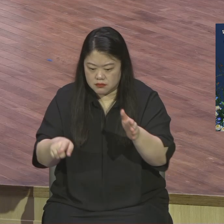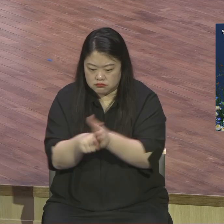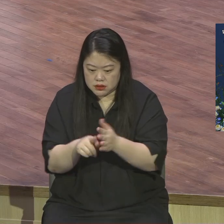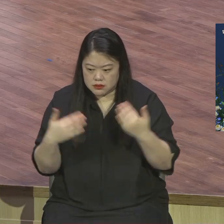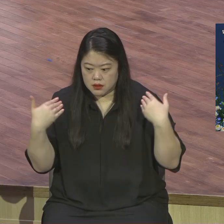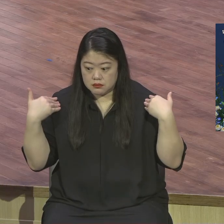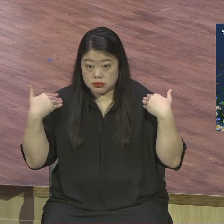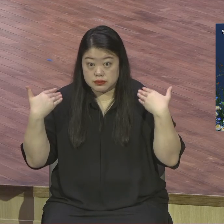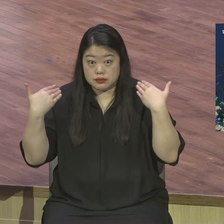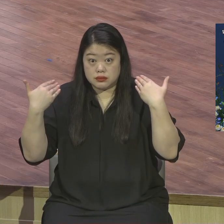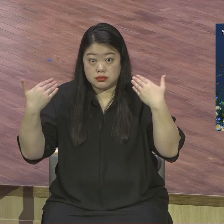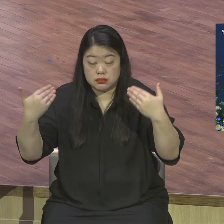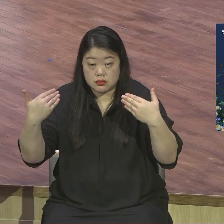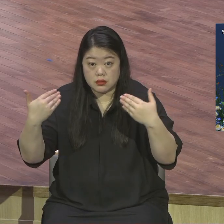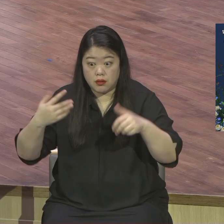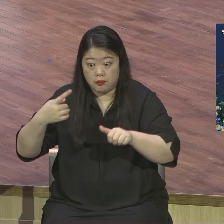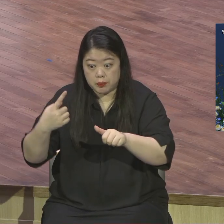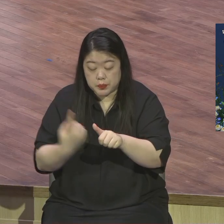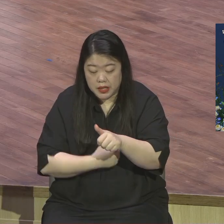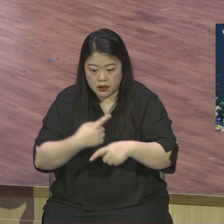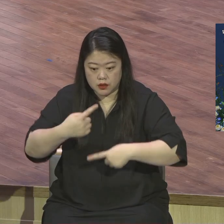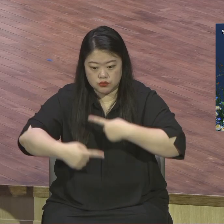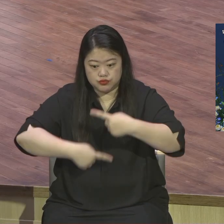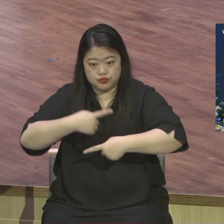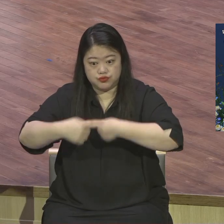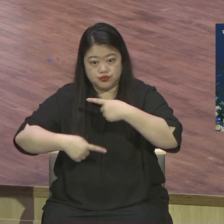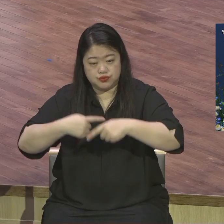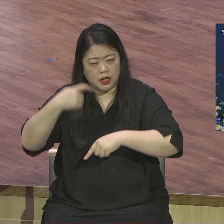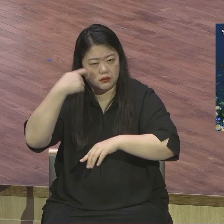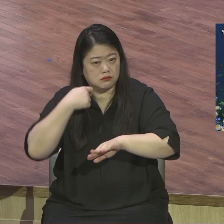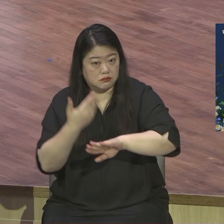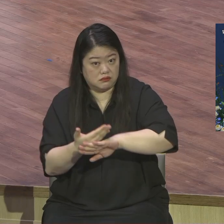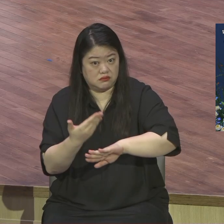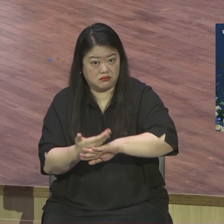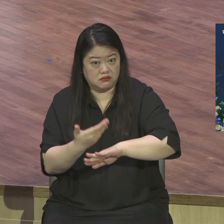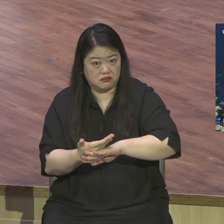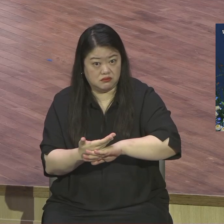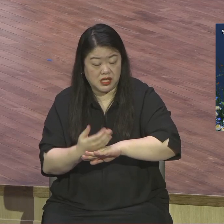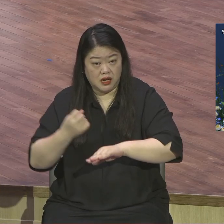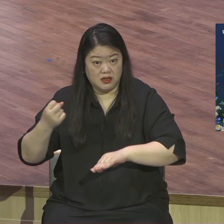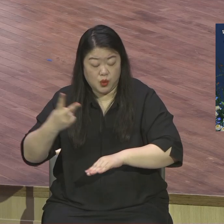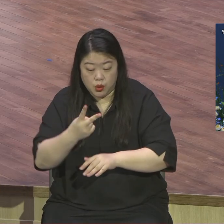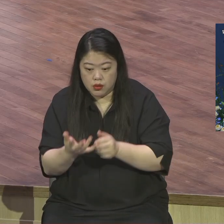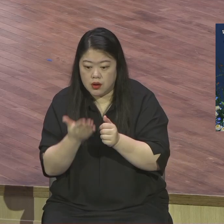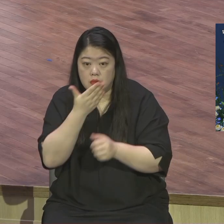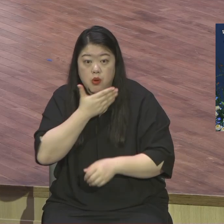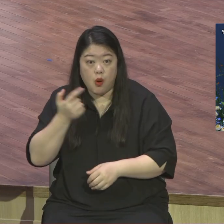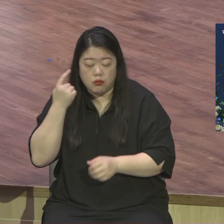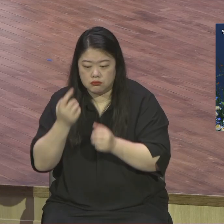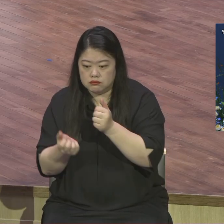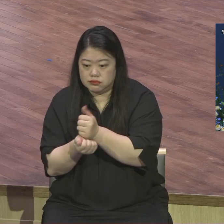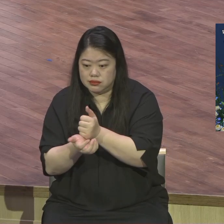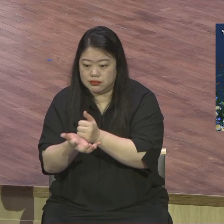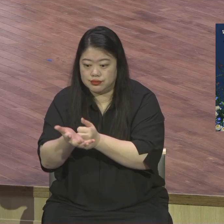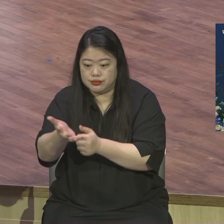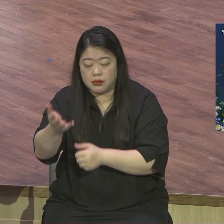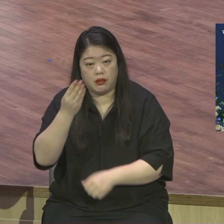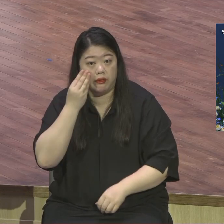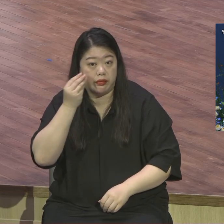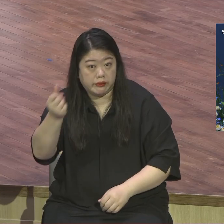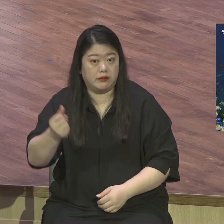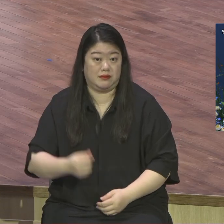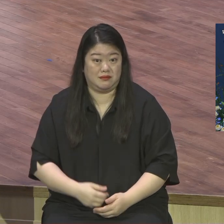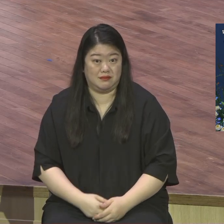냄새나지요. 입에서 나오면 말이 틀리지요. 완전히 창조적이지요. 완전히 보금적이지요. 생명이